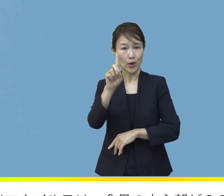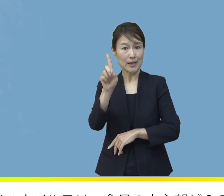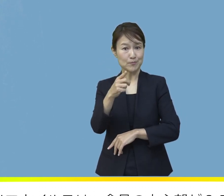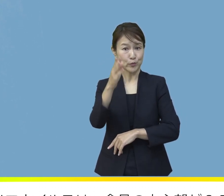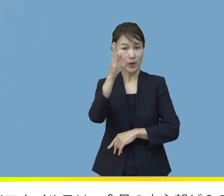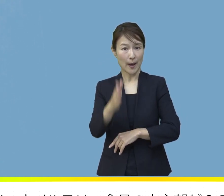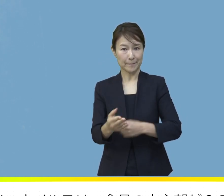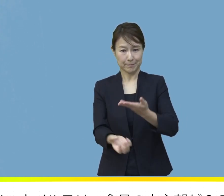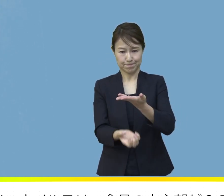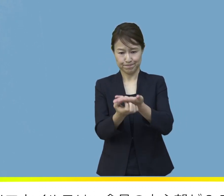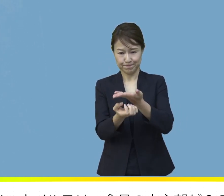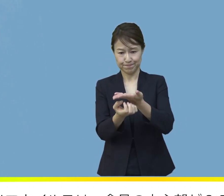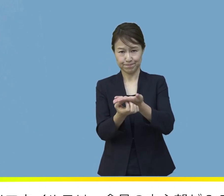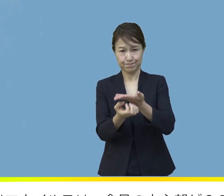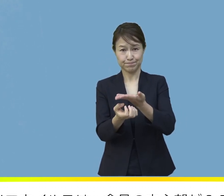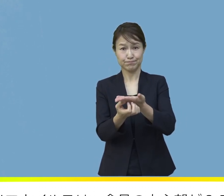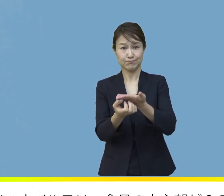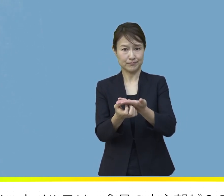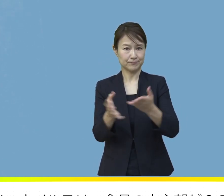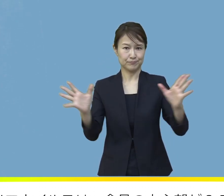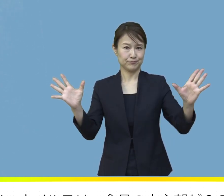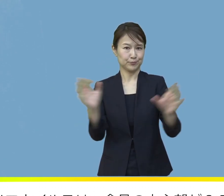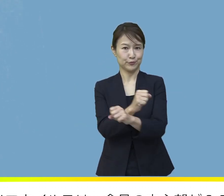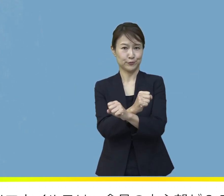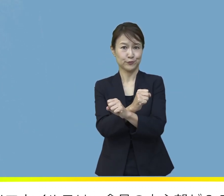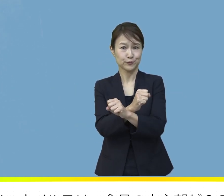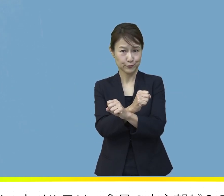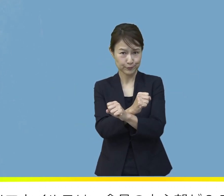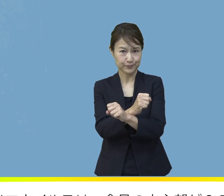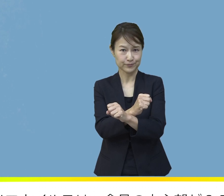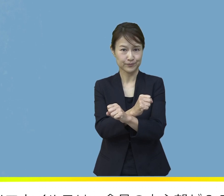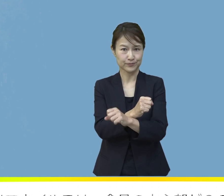秒以上加熱すると死滅します